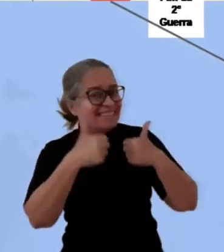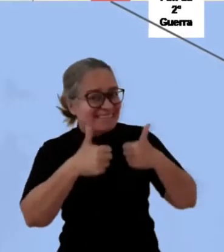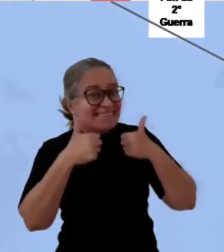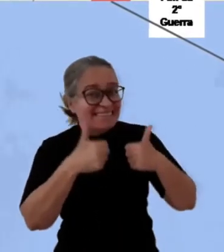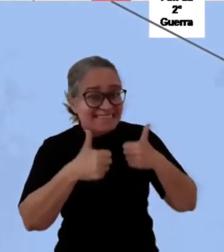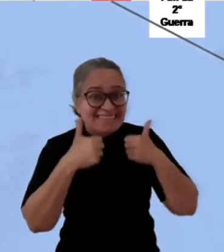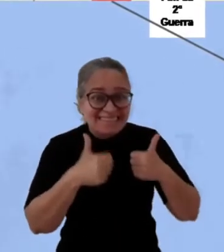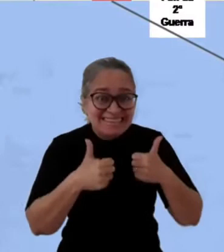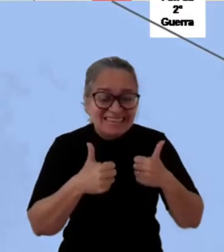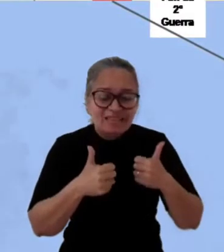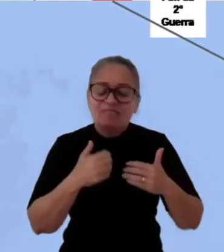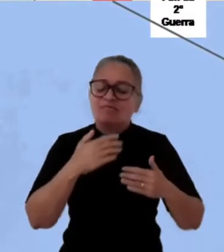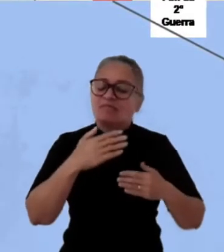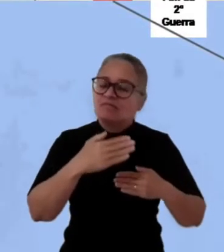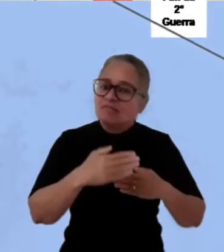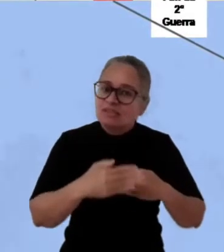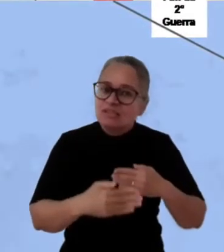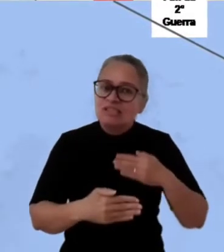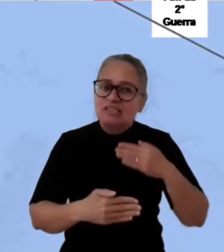e utilizando a oralização.